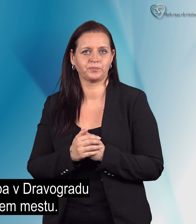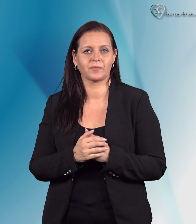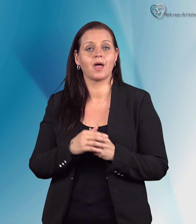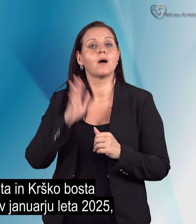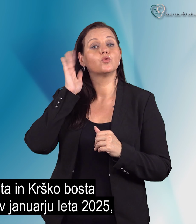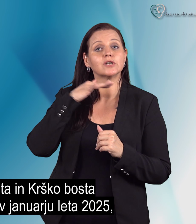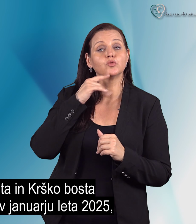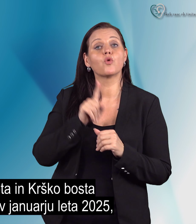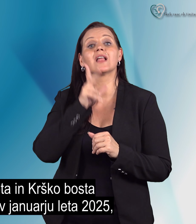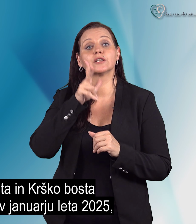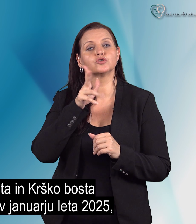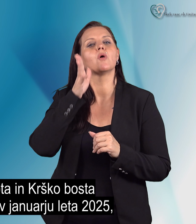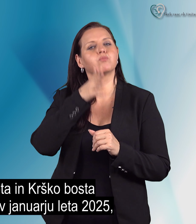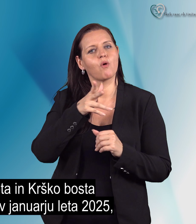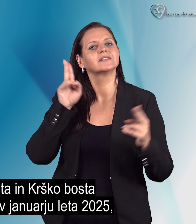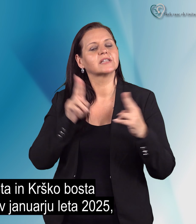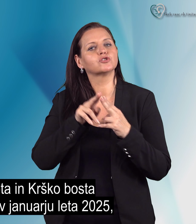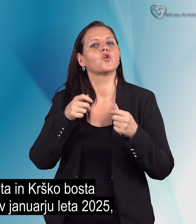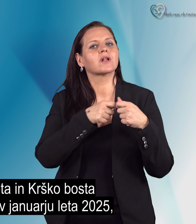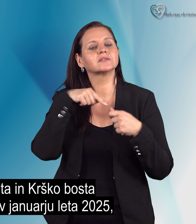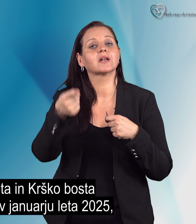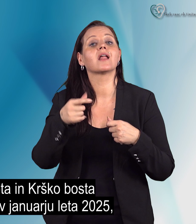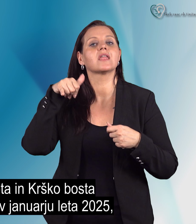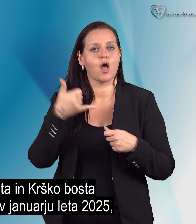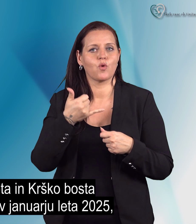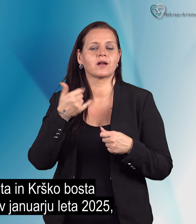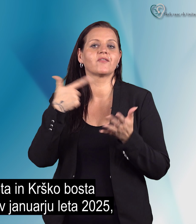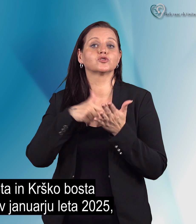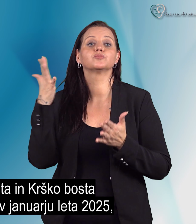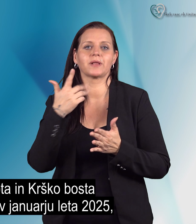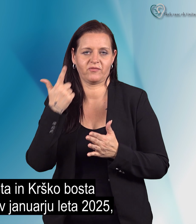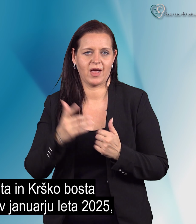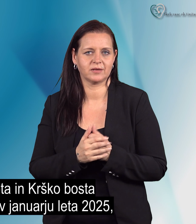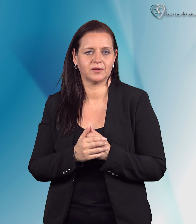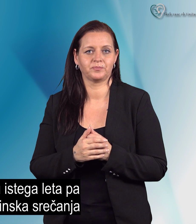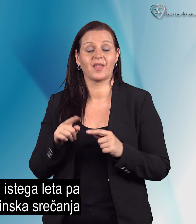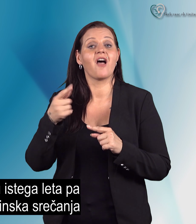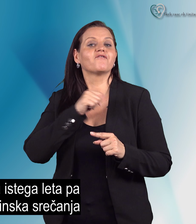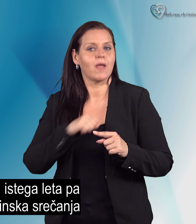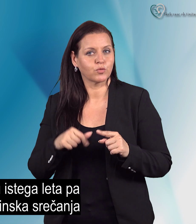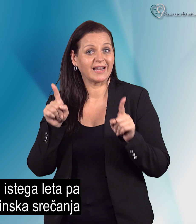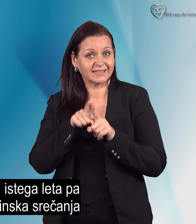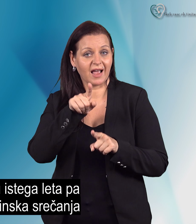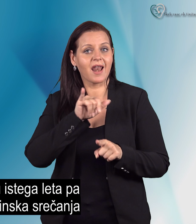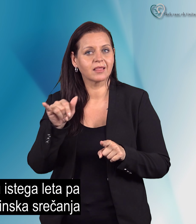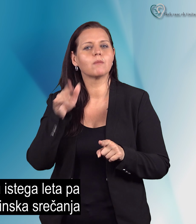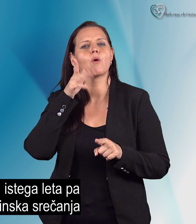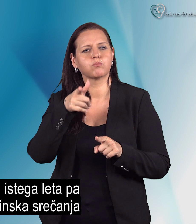Murska sobota in Krško bo sta srečanja gostila v januarju leta 2025. V februarju istega